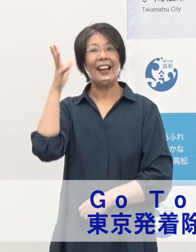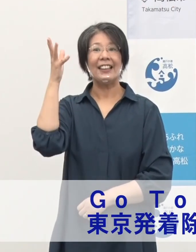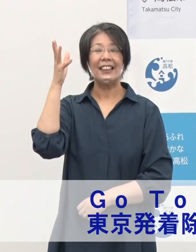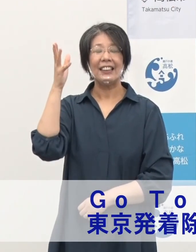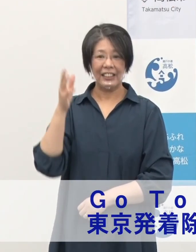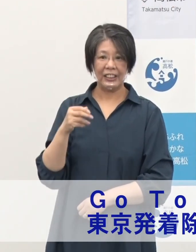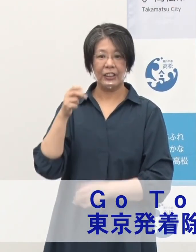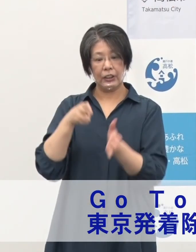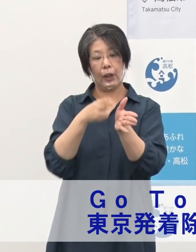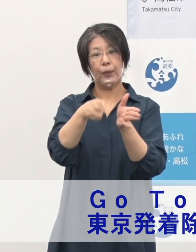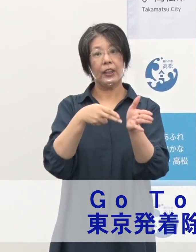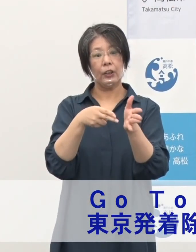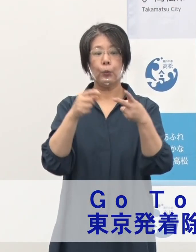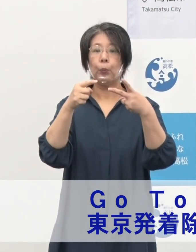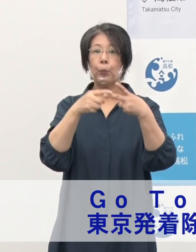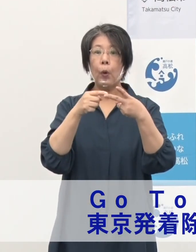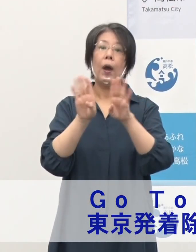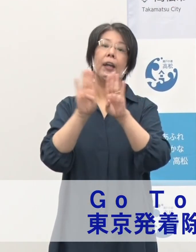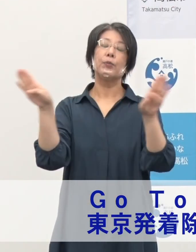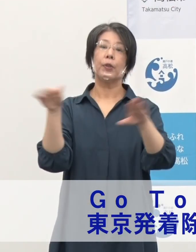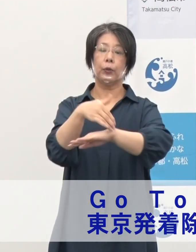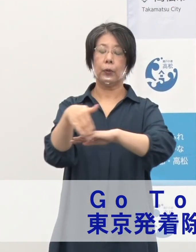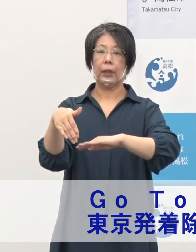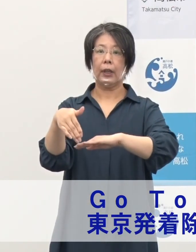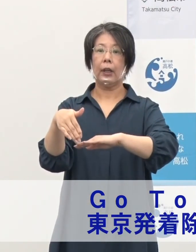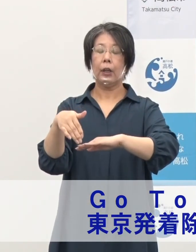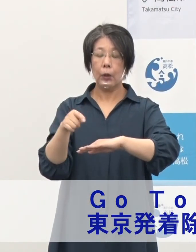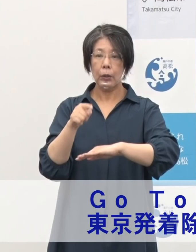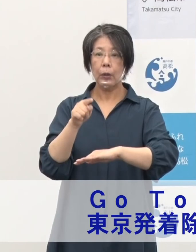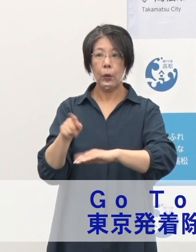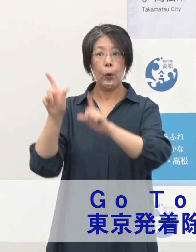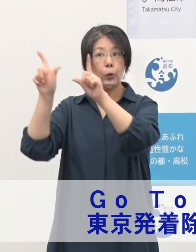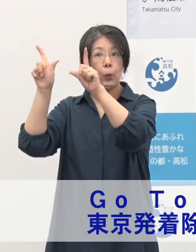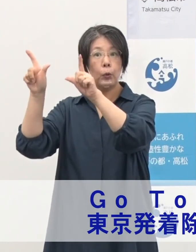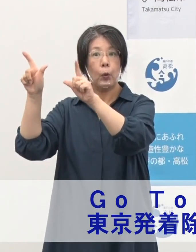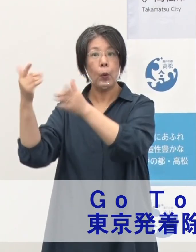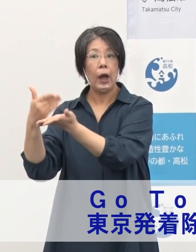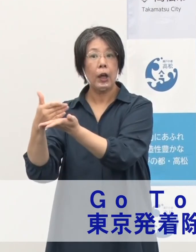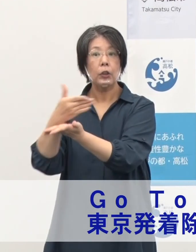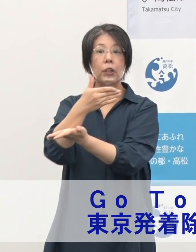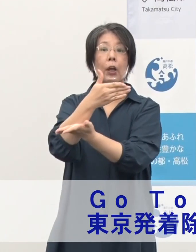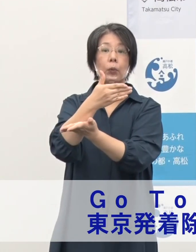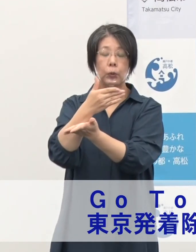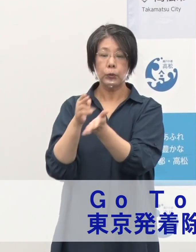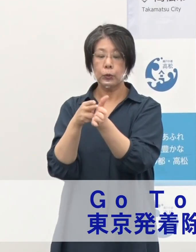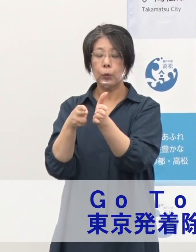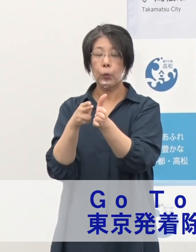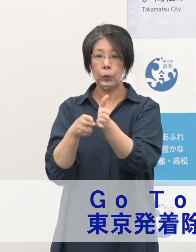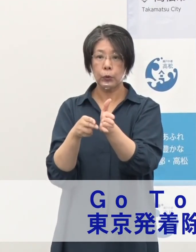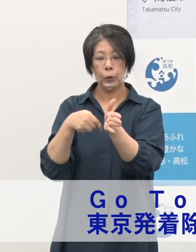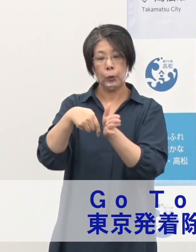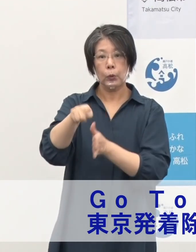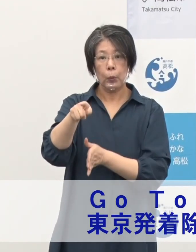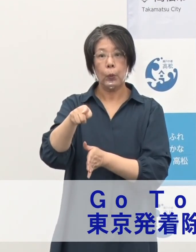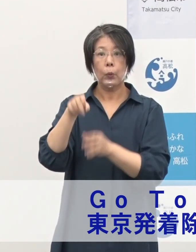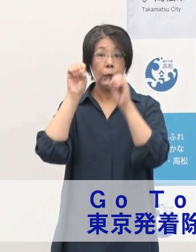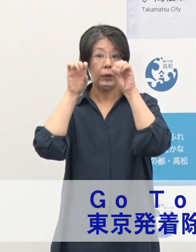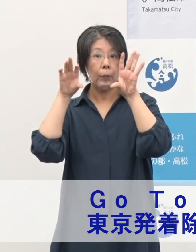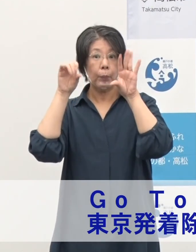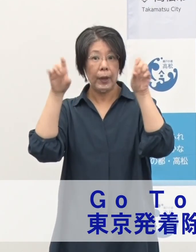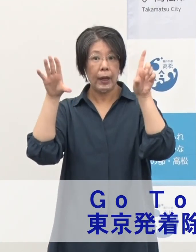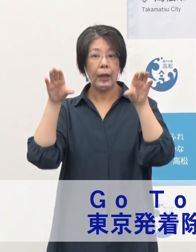ことでございますこれにまあ東京発着のボール2トラベルが加わって非常に